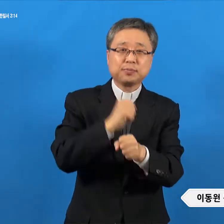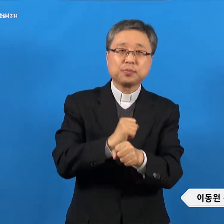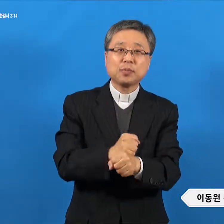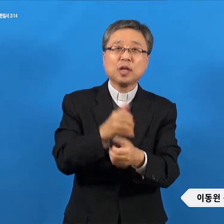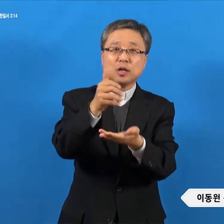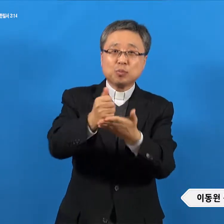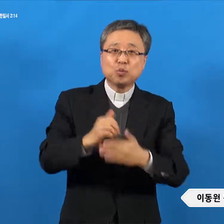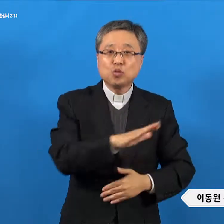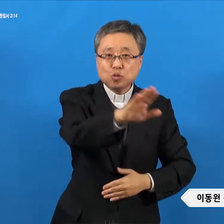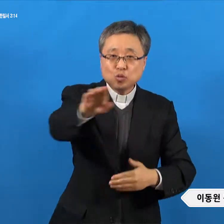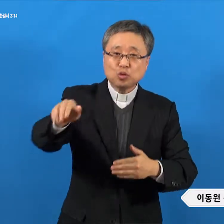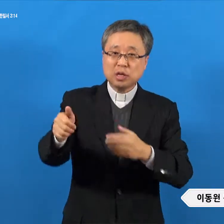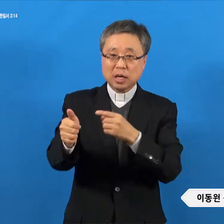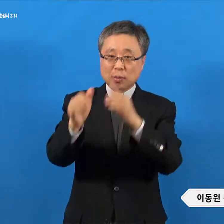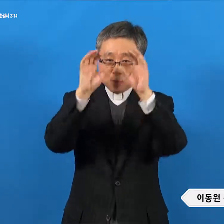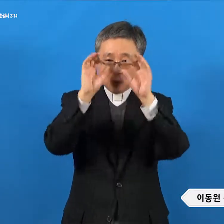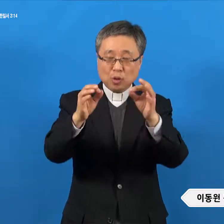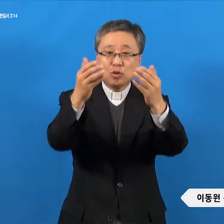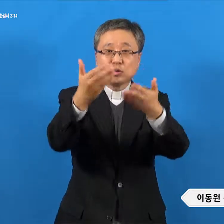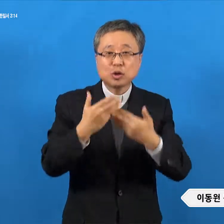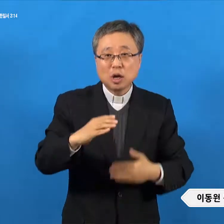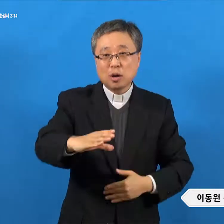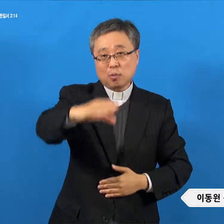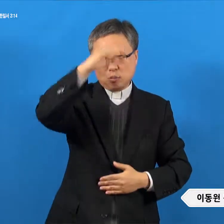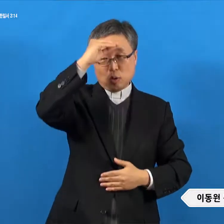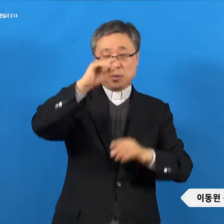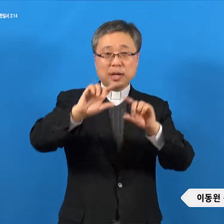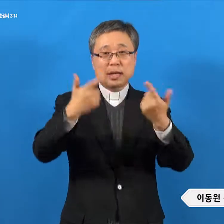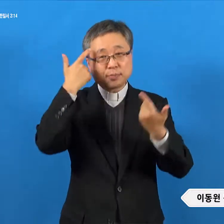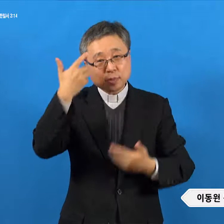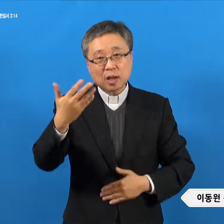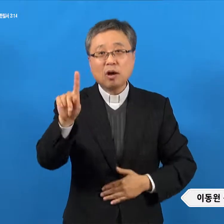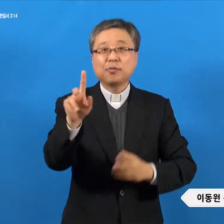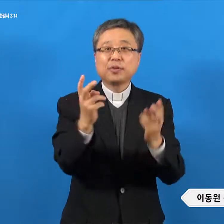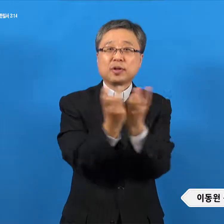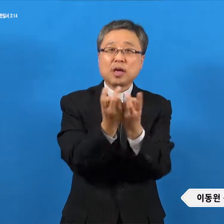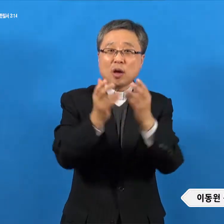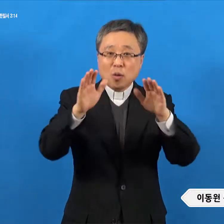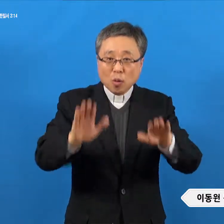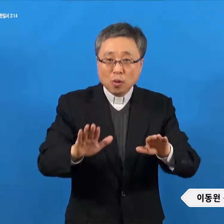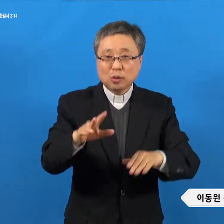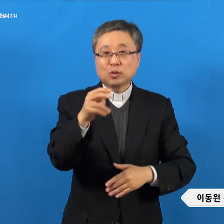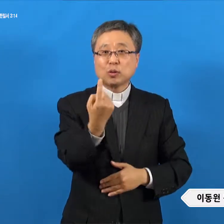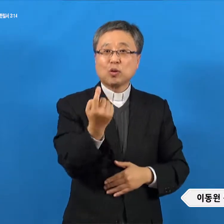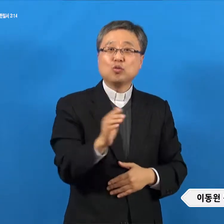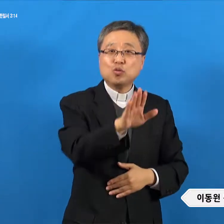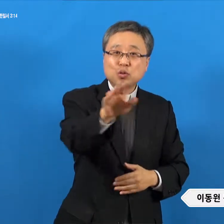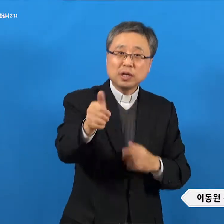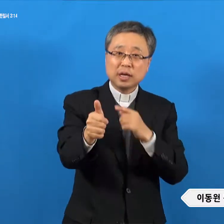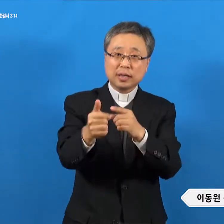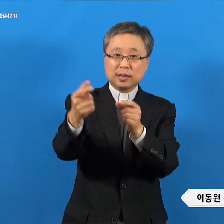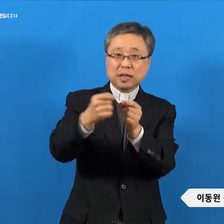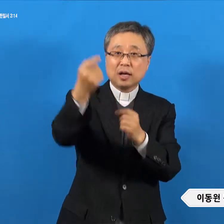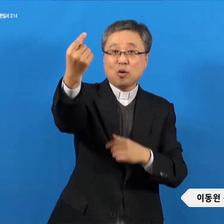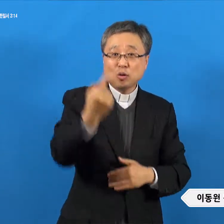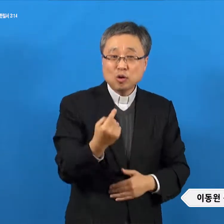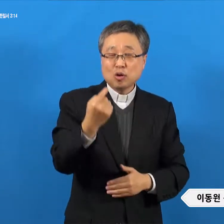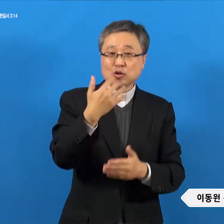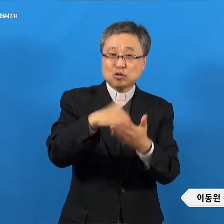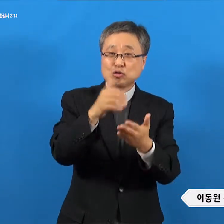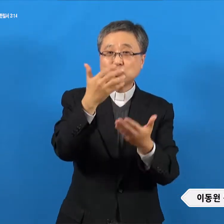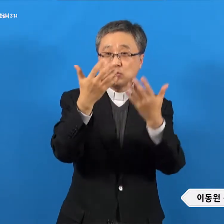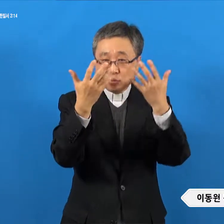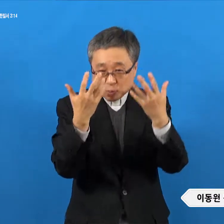이것은 그분이 우리에게 보여주신 일종의 모본이 아니겠습니까? 어떻게 오늘도 우리에게 다가오는 수많은 시험들을